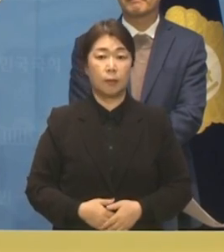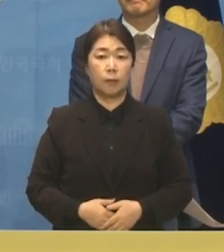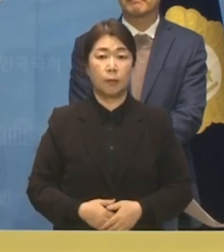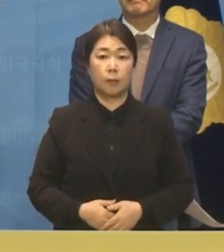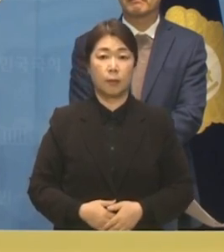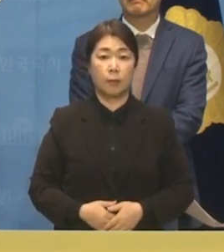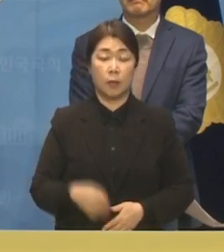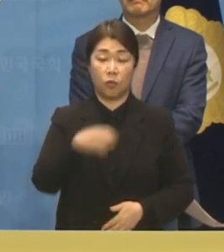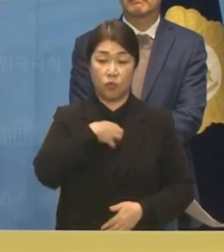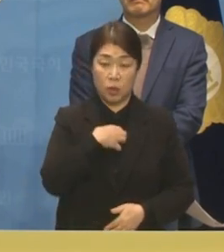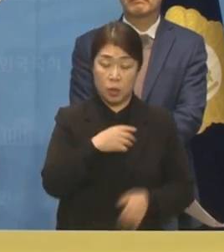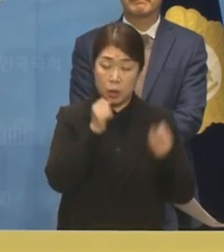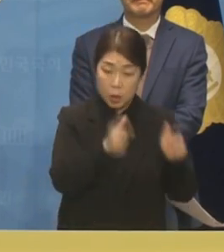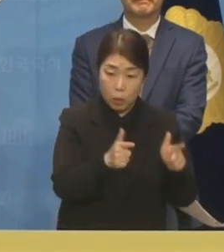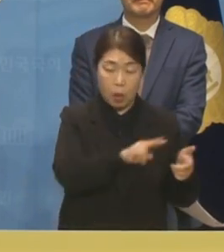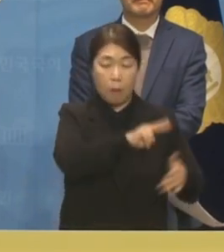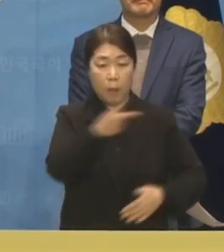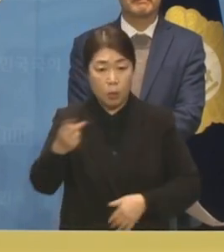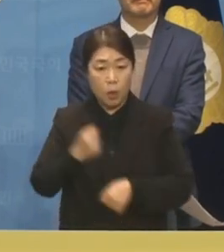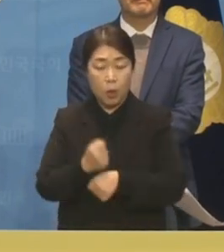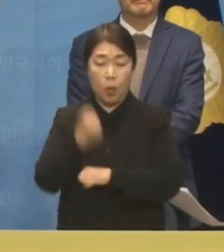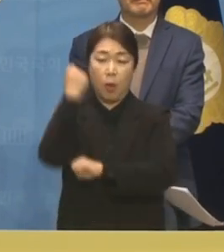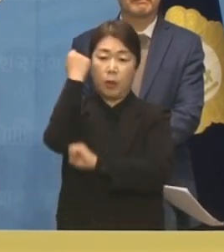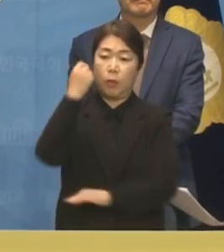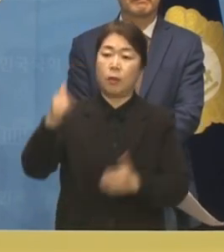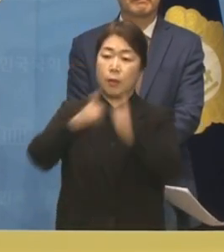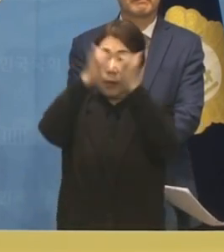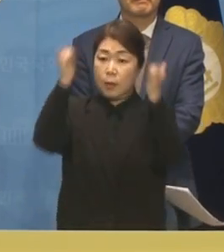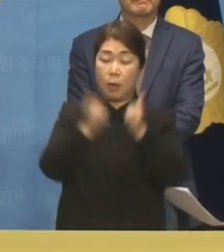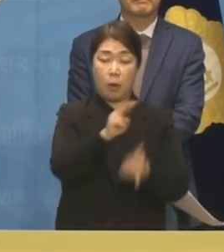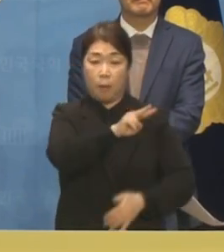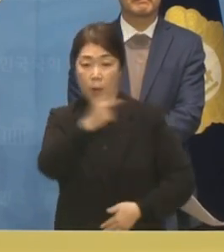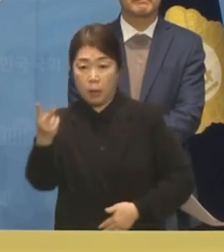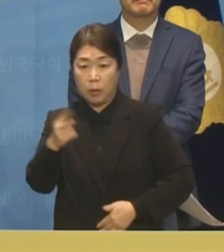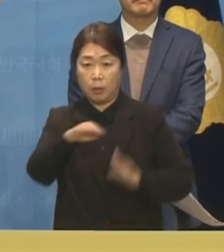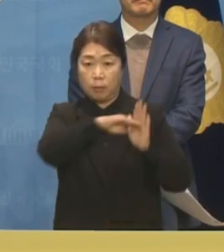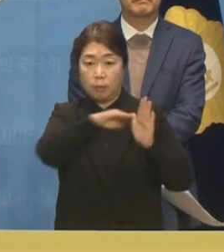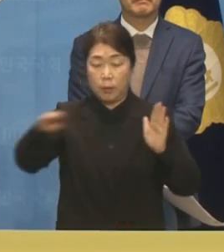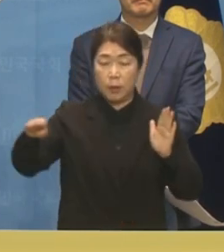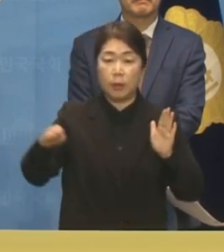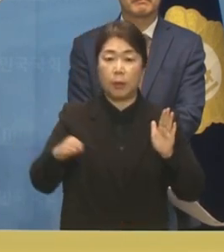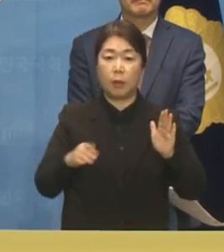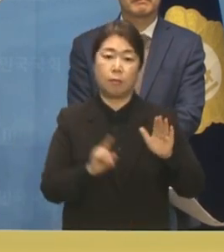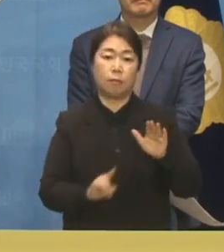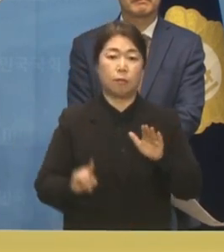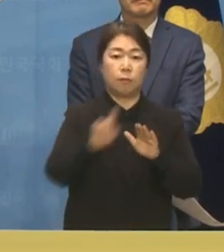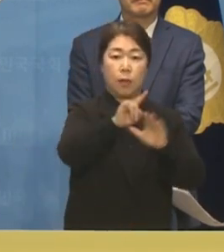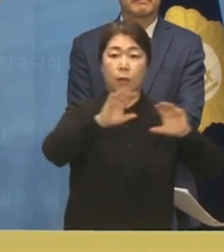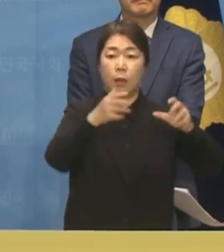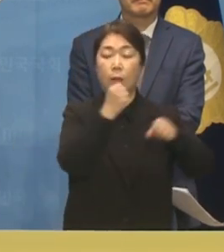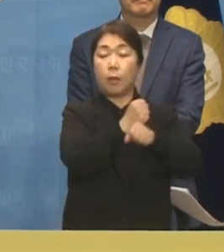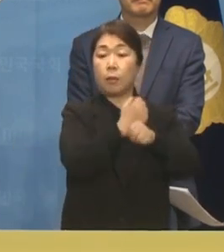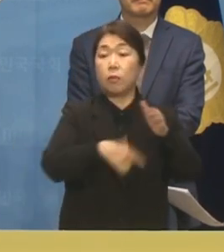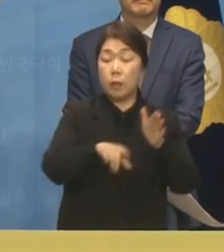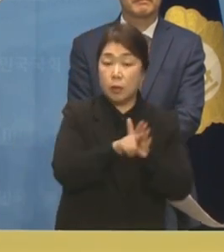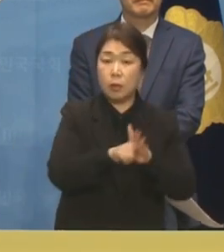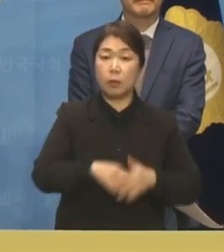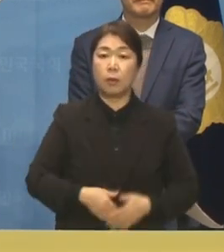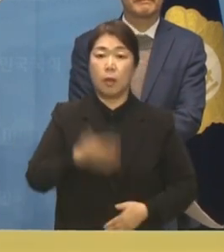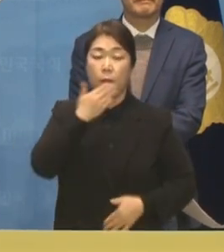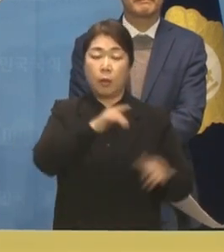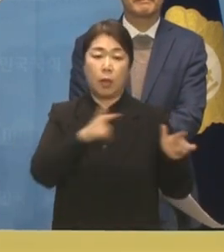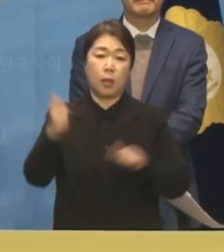이렇게 위기를 기회로 바꾸고 기본사회로 가는 균형 잡힌 선진국이 되기 위해서는 우리